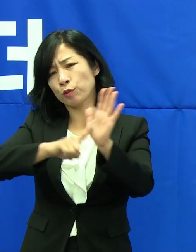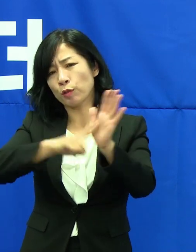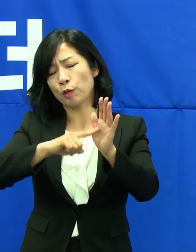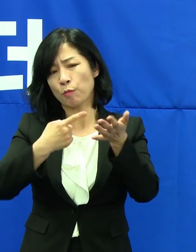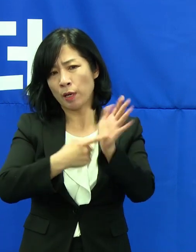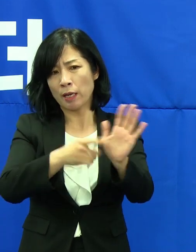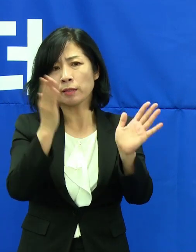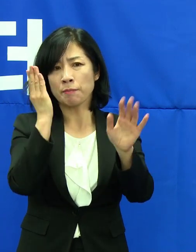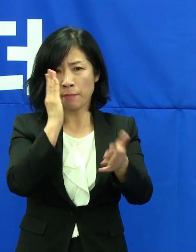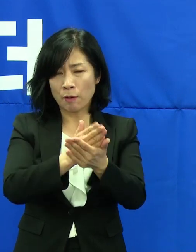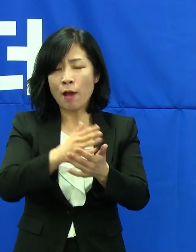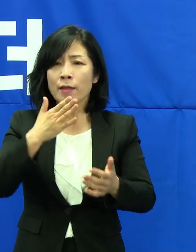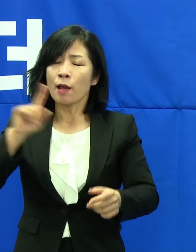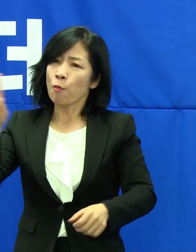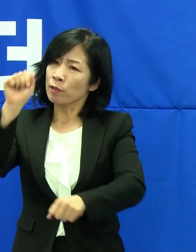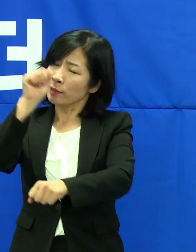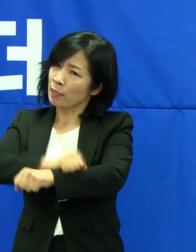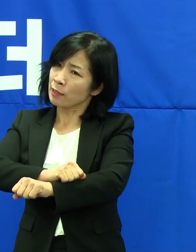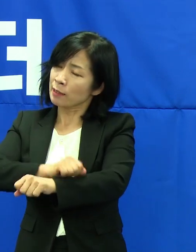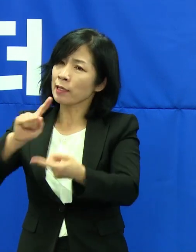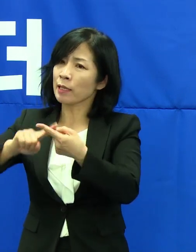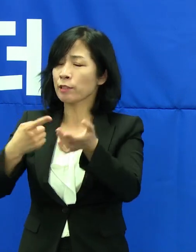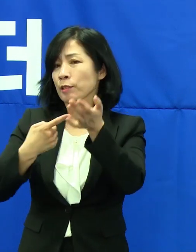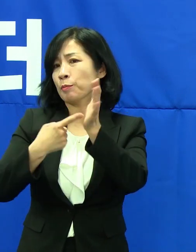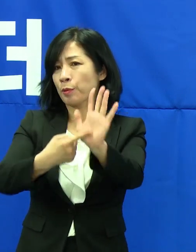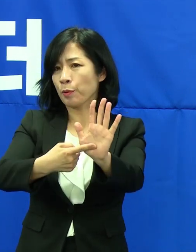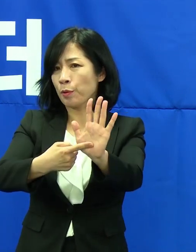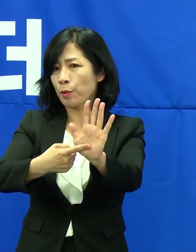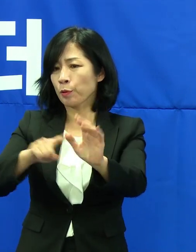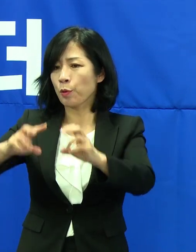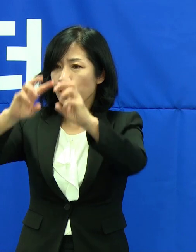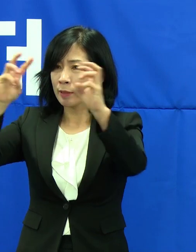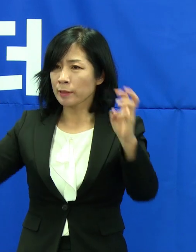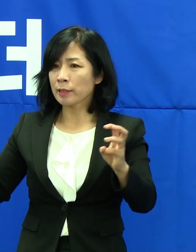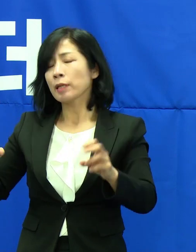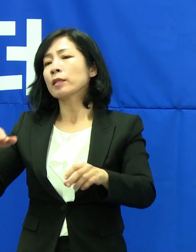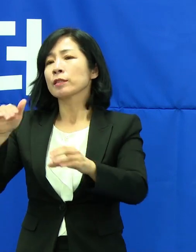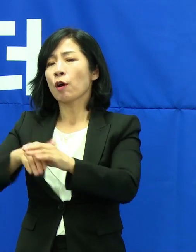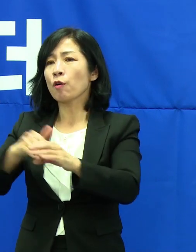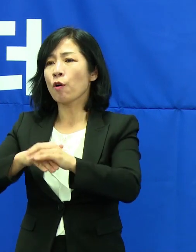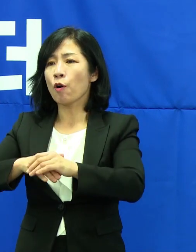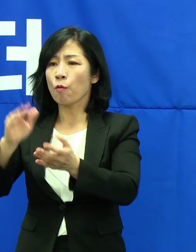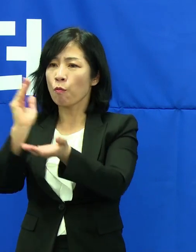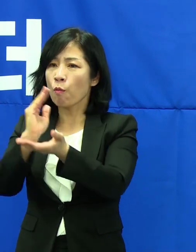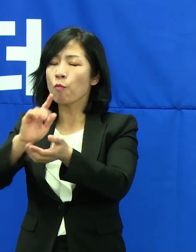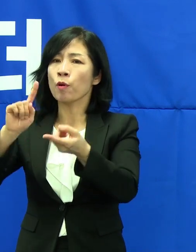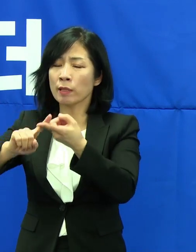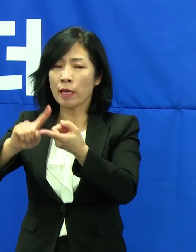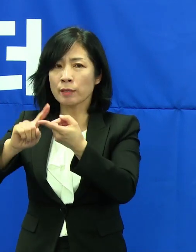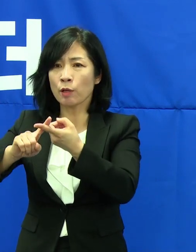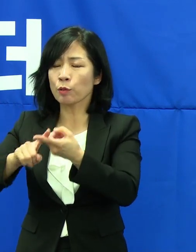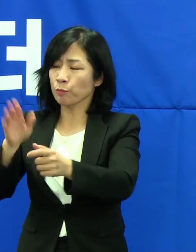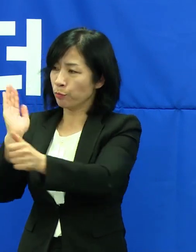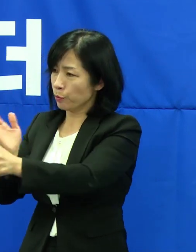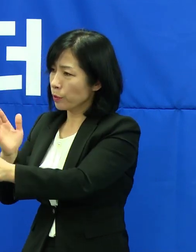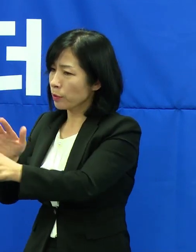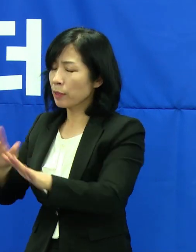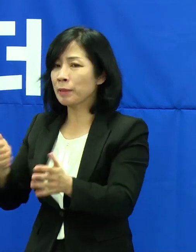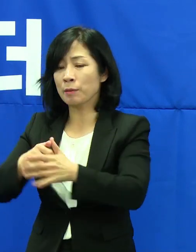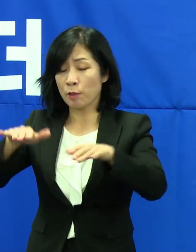뭘 잘할 수 있는지 그 점에 대해서 집중하고 우리 캠프에 대해서도 그렇게 요청을 드렸습니다. 그래서 이번